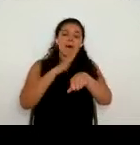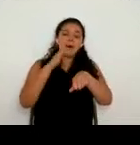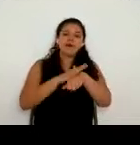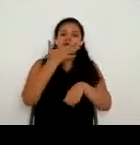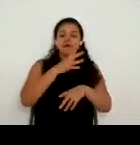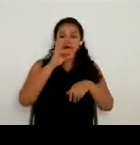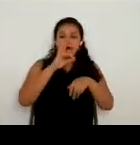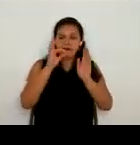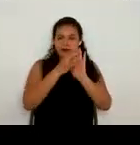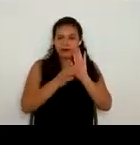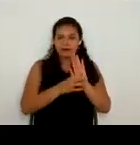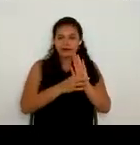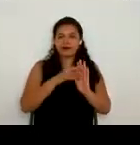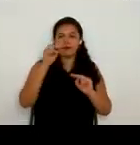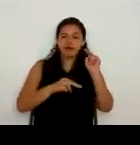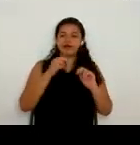estadista 15